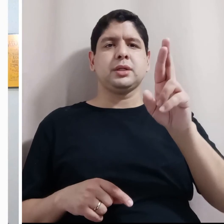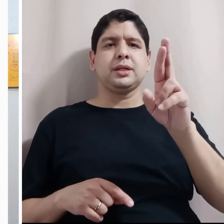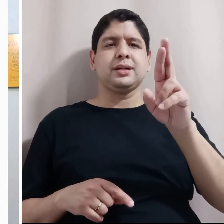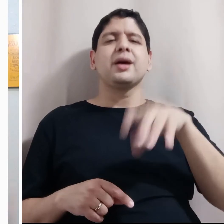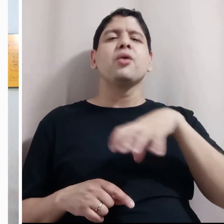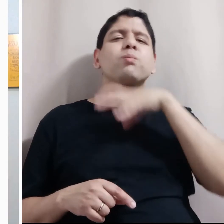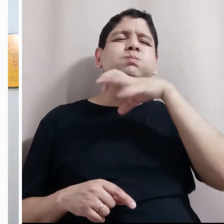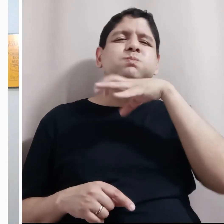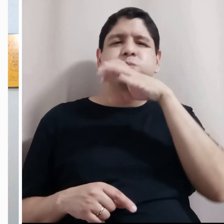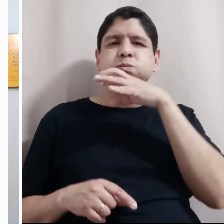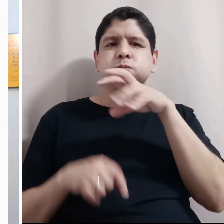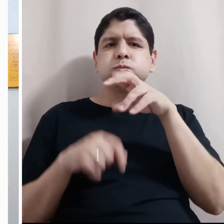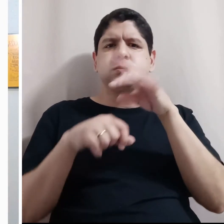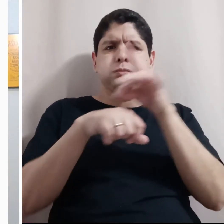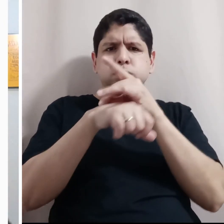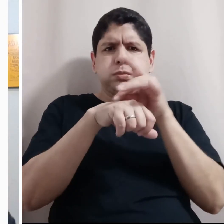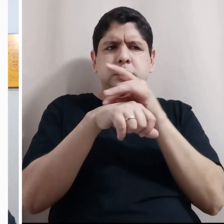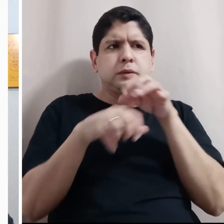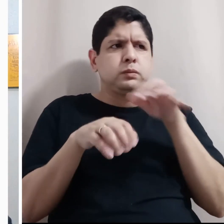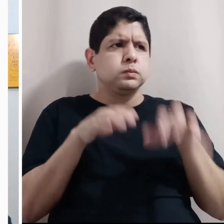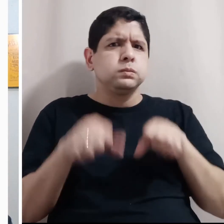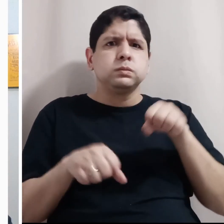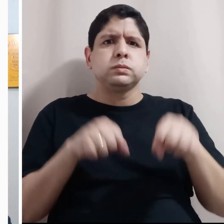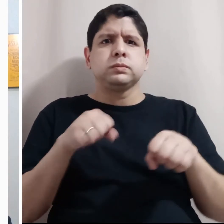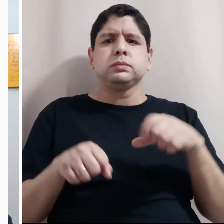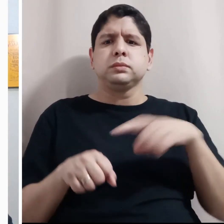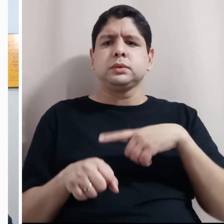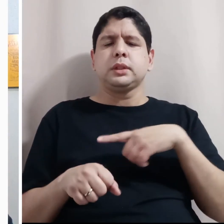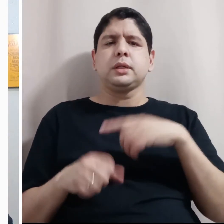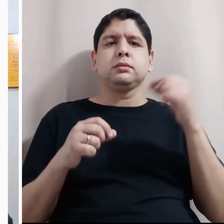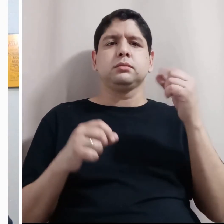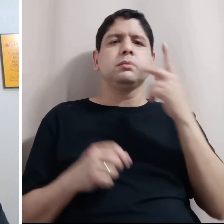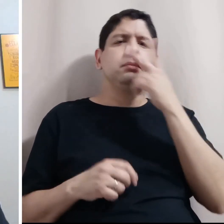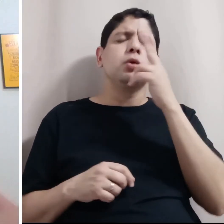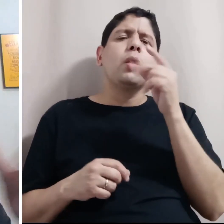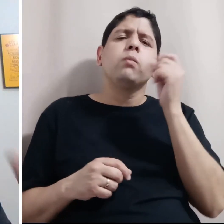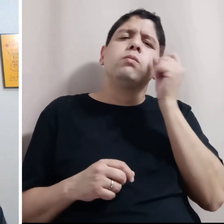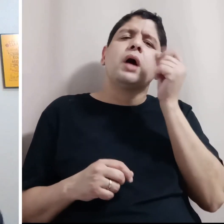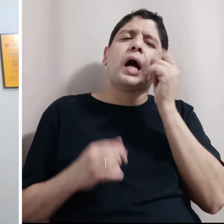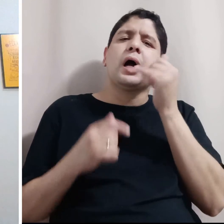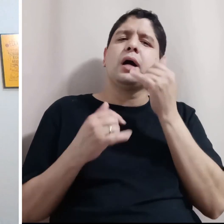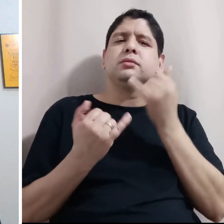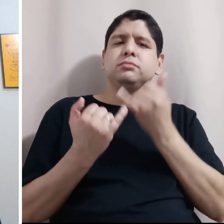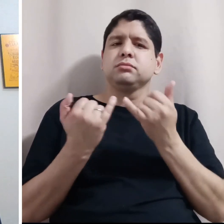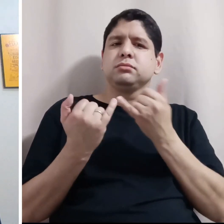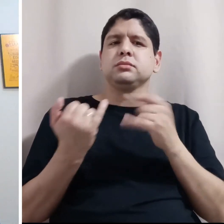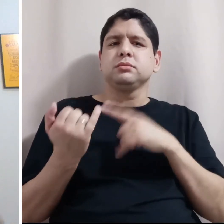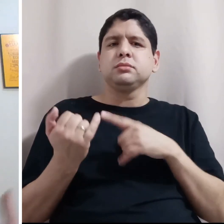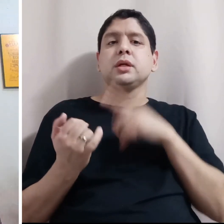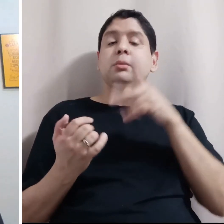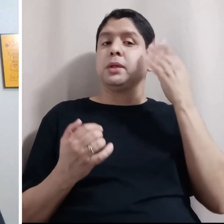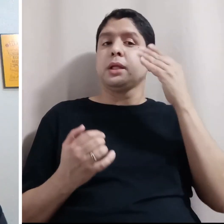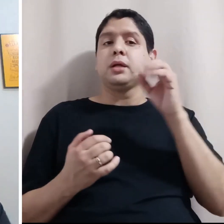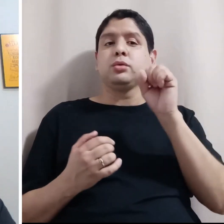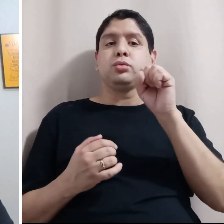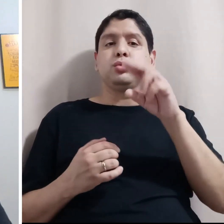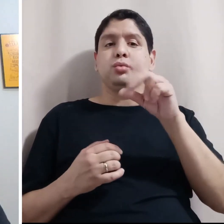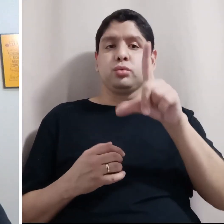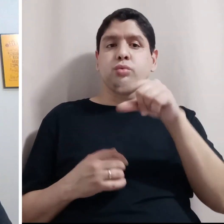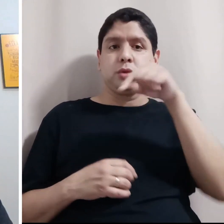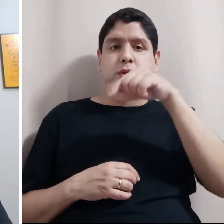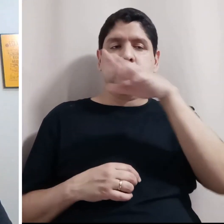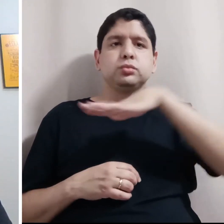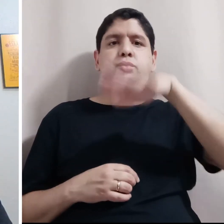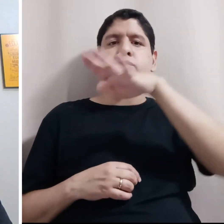é um animal, é um felino, né, que é típico da América do Sul, né, era um dos animais